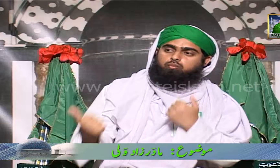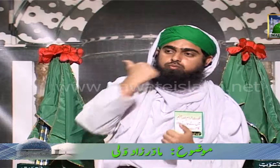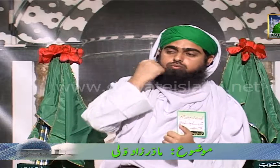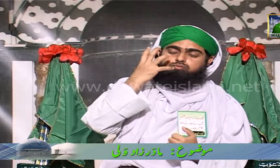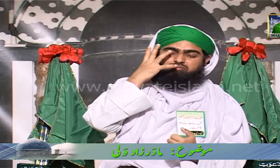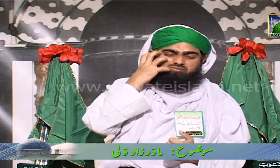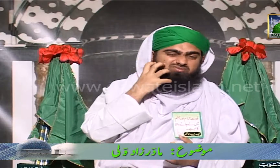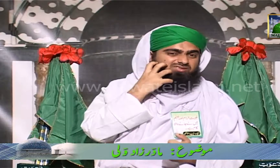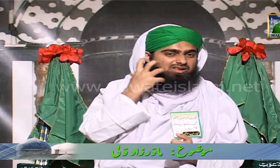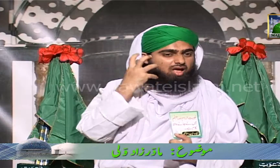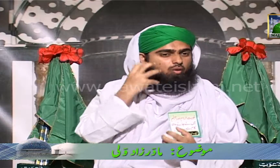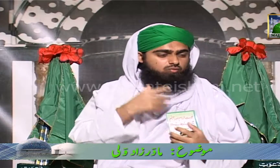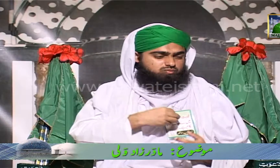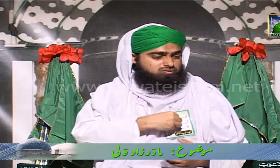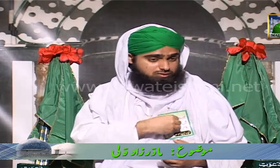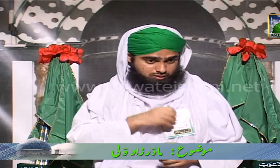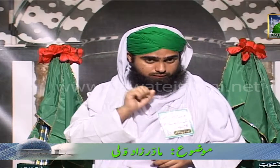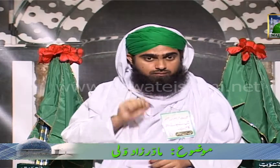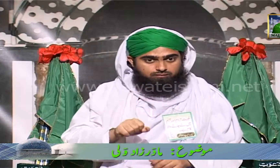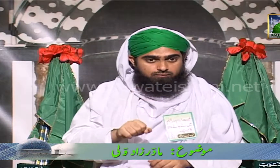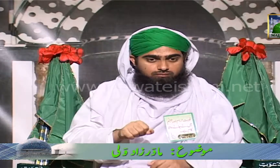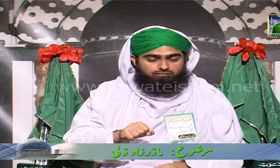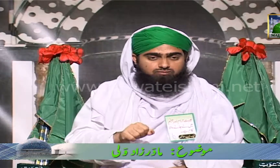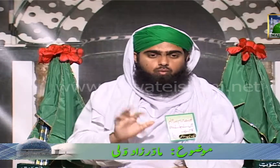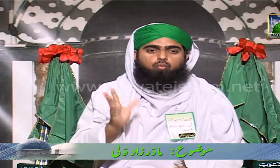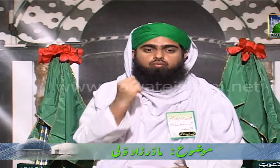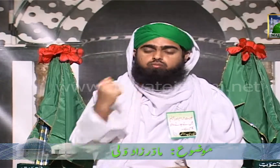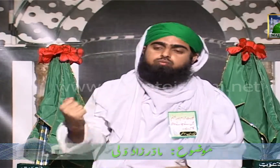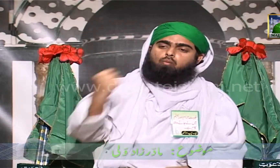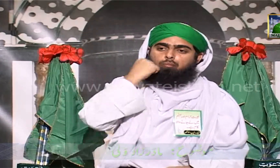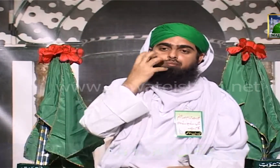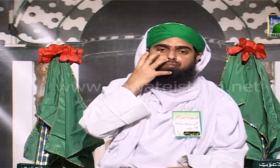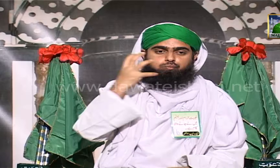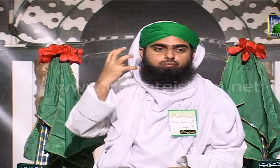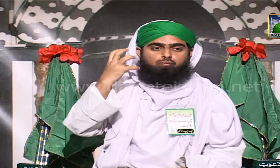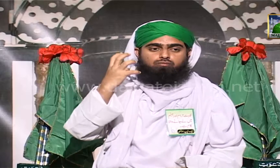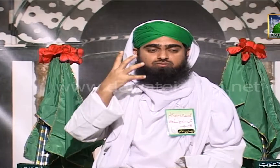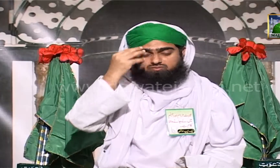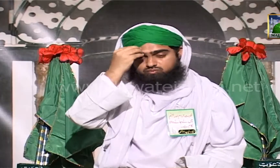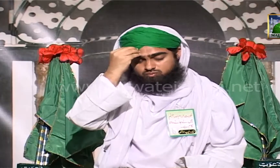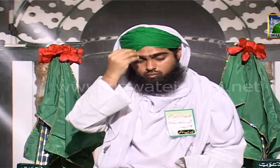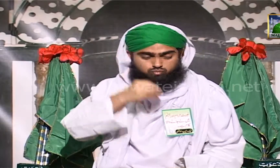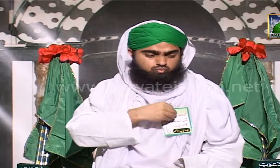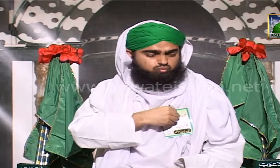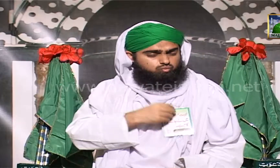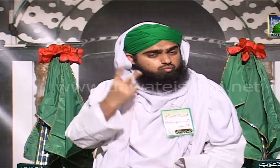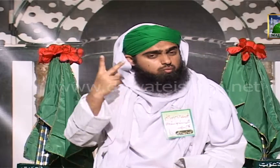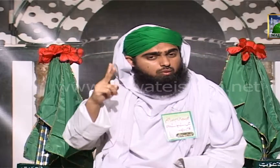تھی, کتنے دن تک جلن ہوئی تھی. کسی نے مکہ مار دیا تھا, منہ سوج گیا تھا, کیسی تکلیف ہوئی تھی. تو اس نے تو پورا